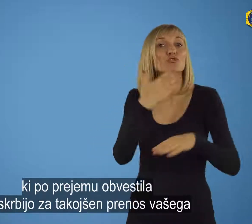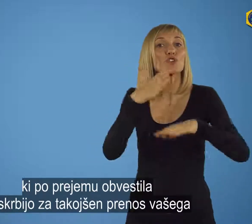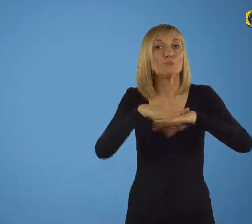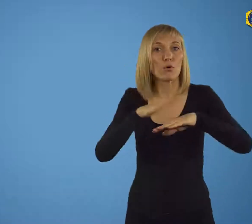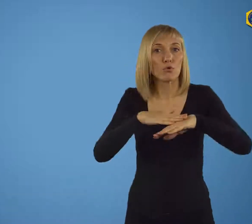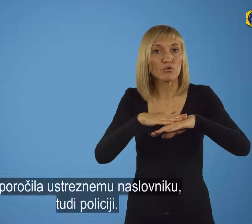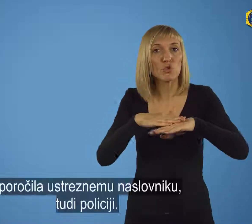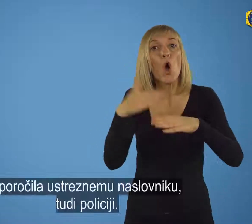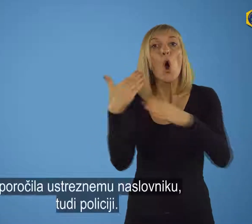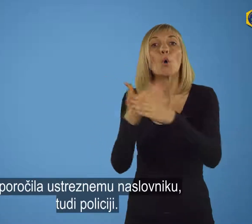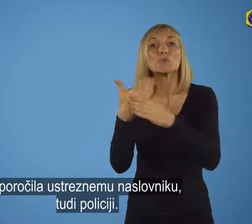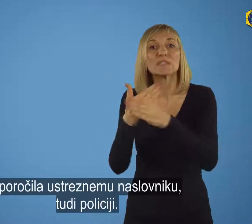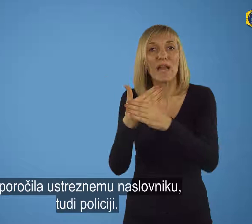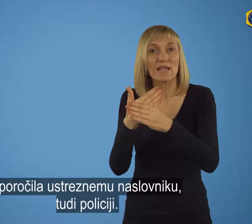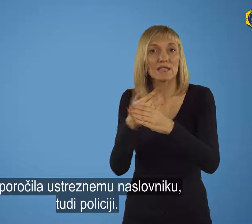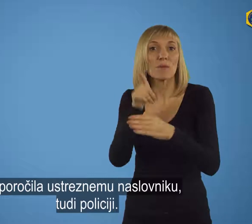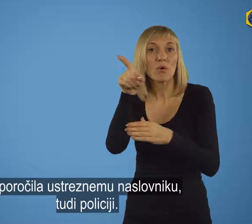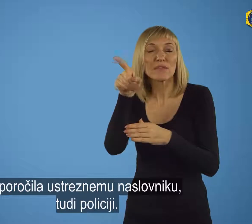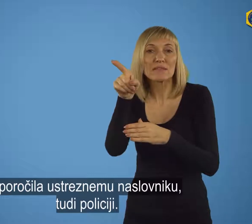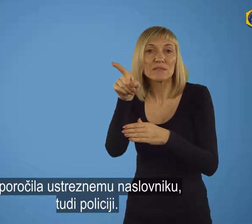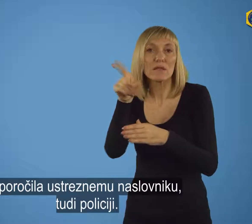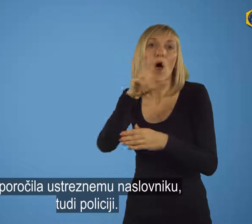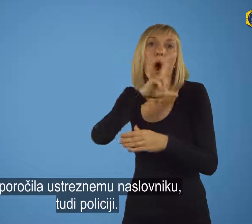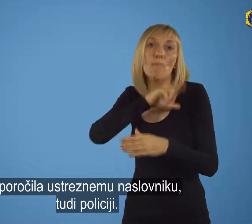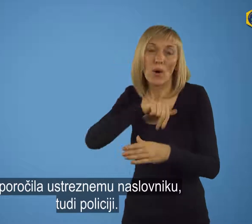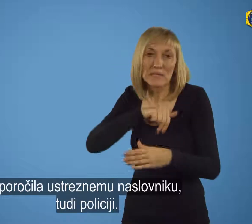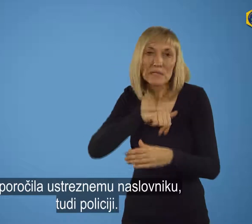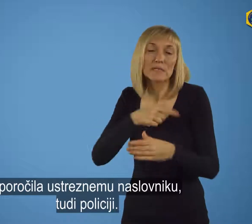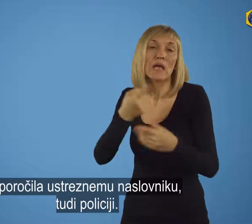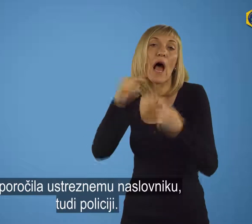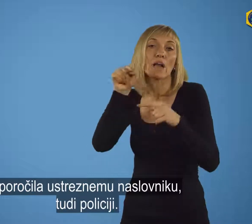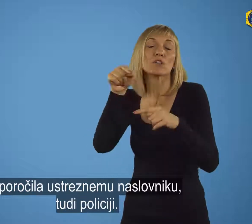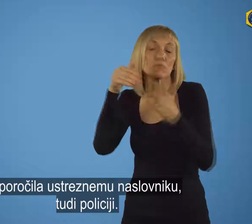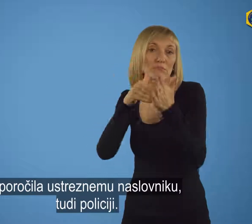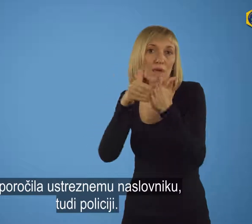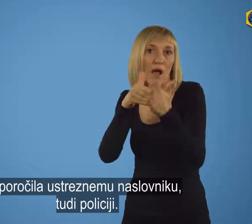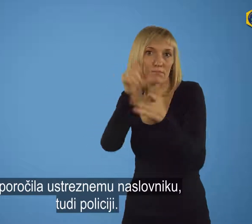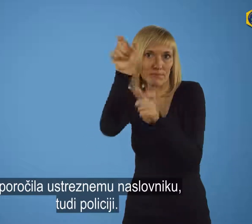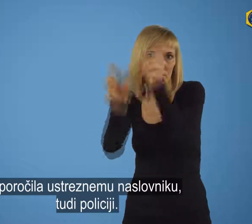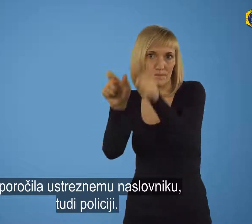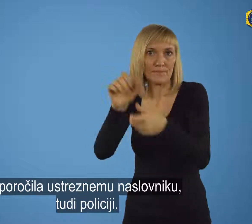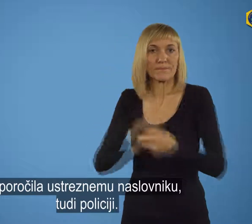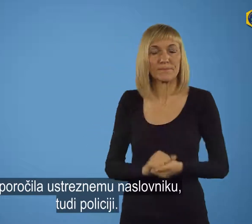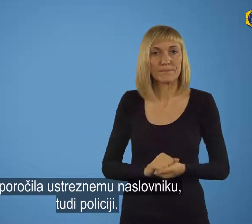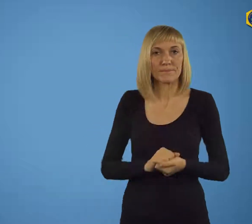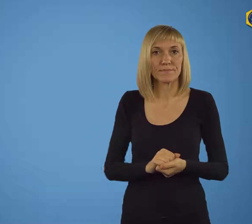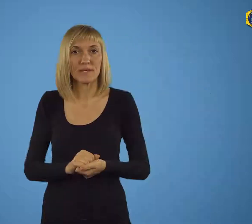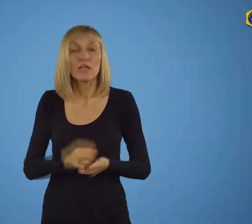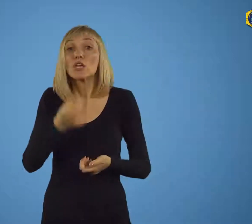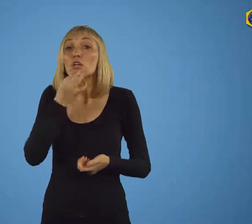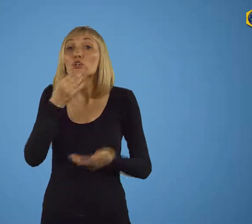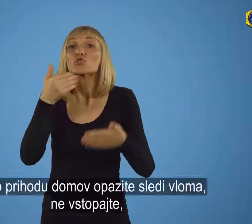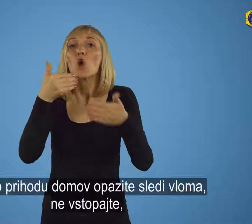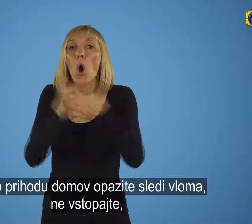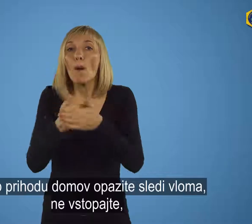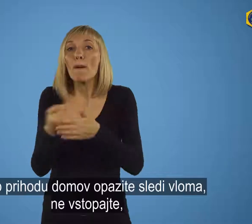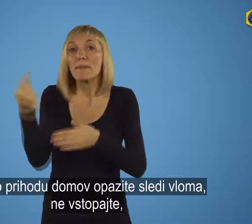za takojšen prenos vašega sporočila ustreznemu naslovniku, tudi policiji. Če ob prihodu